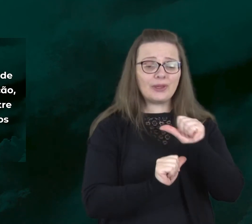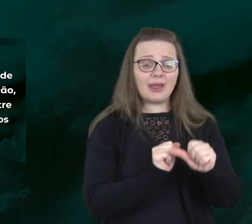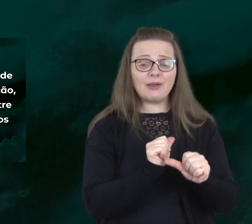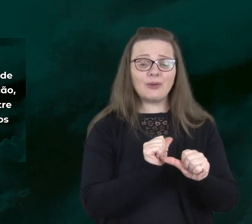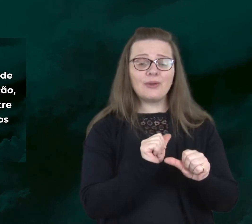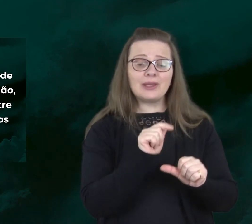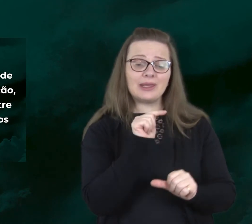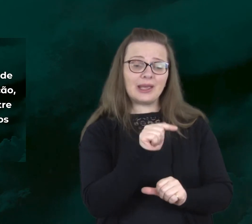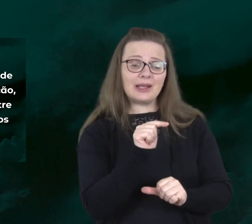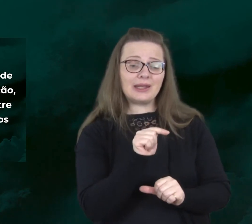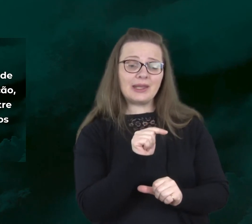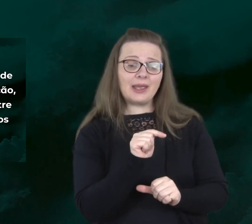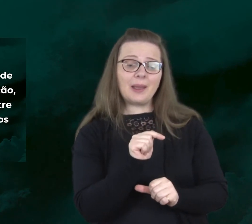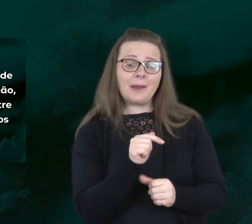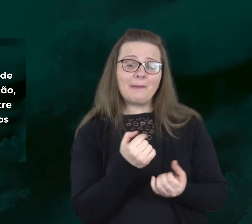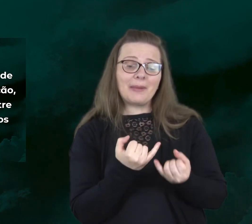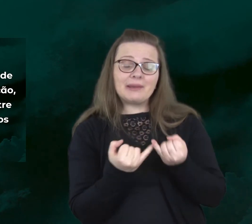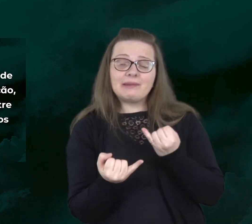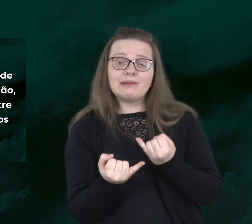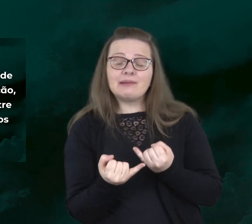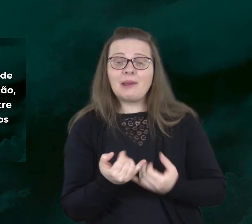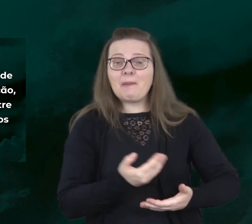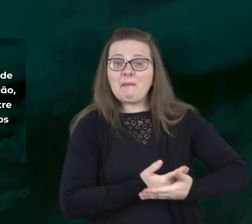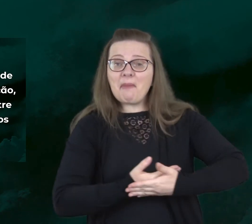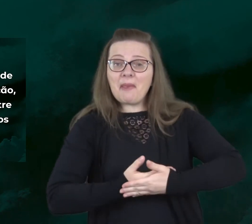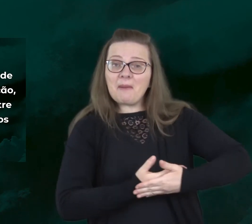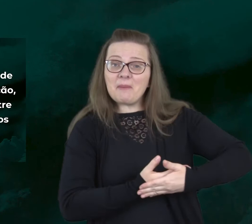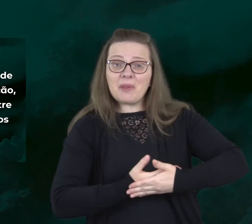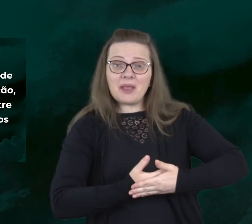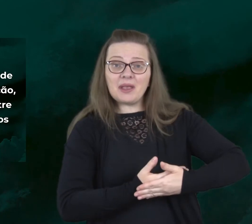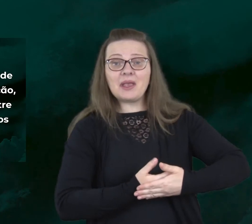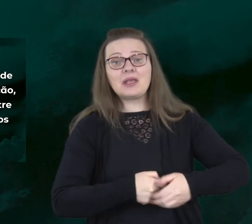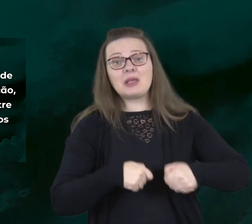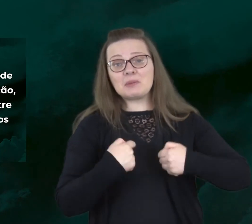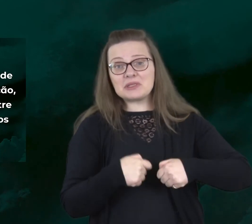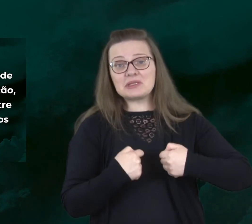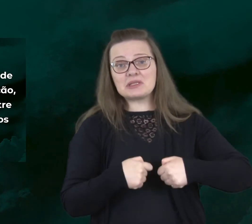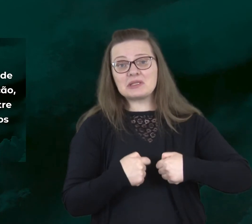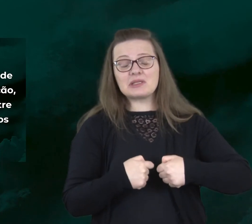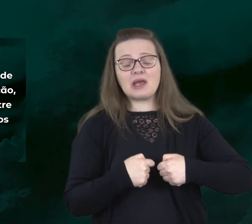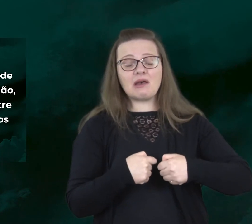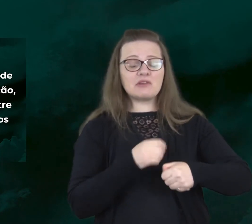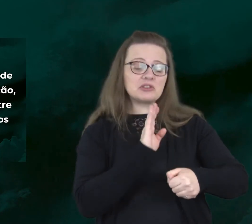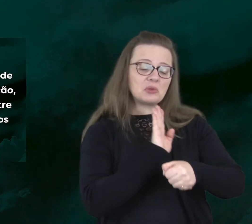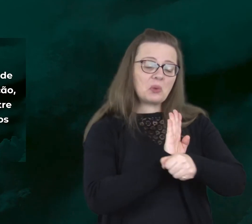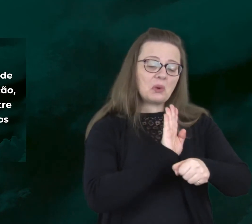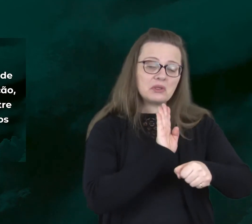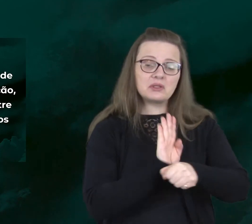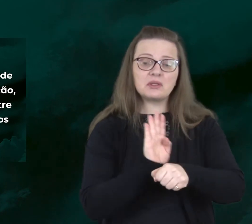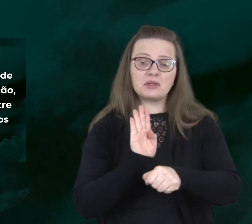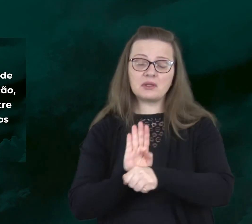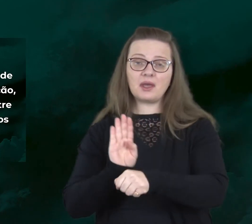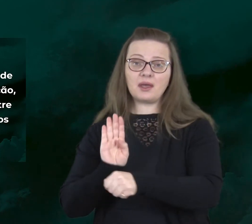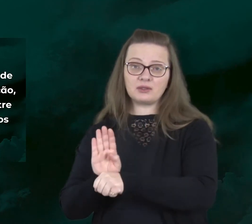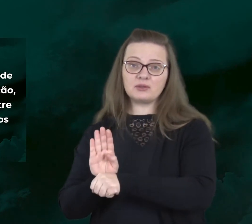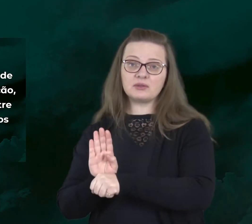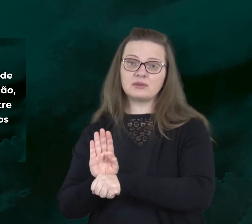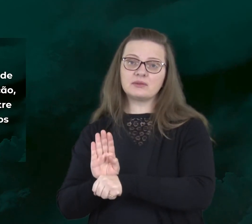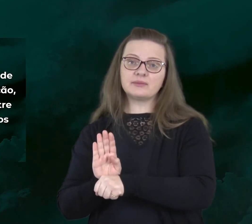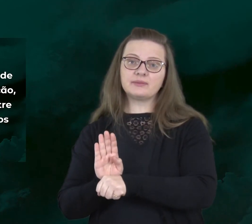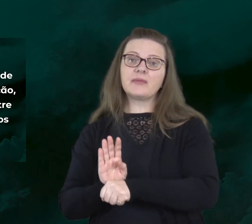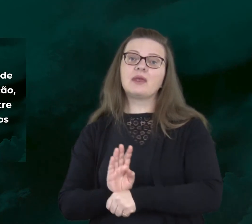bebês, filhos dos apóstolos, de Paulo e de Silas e Timóteo. Então, criou-se uma relação